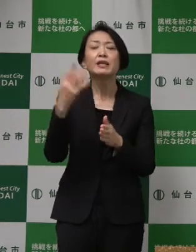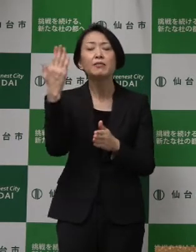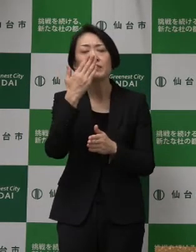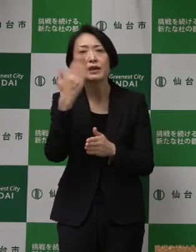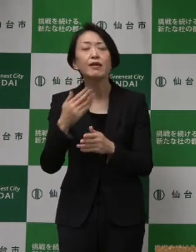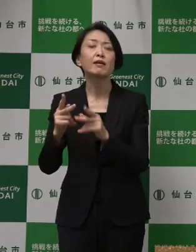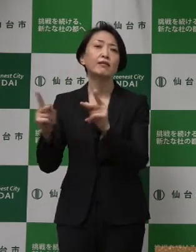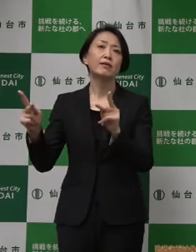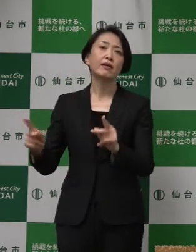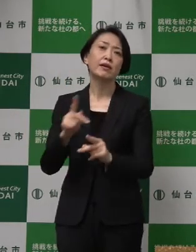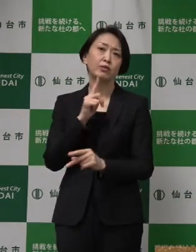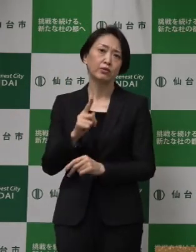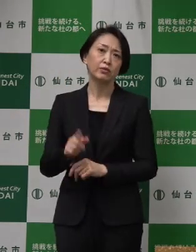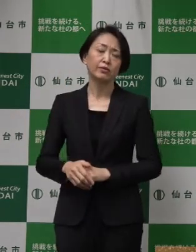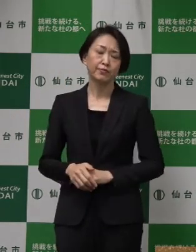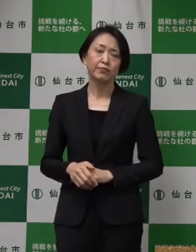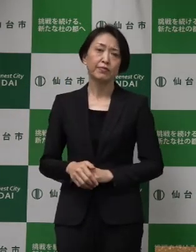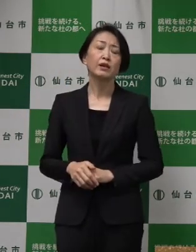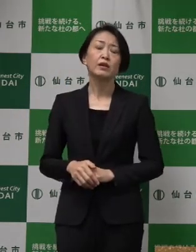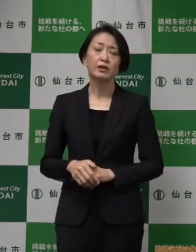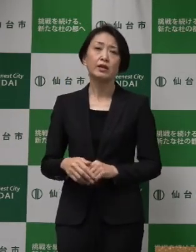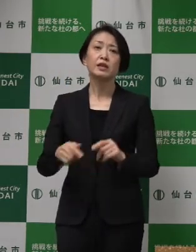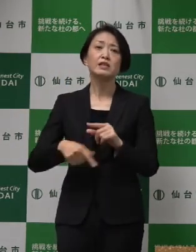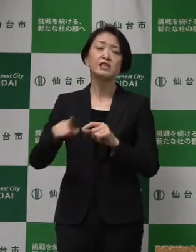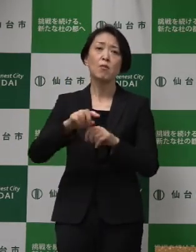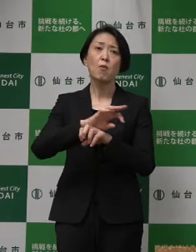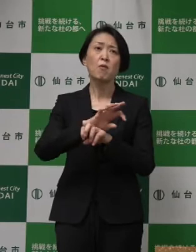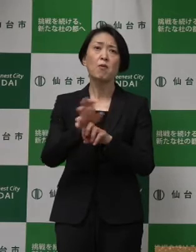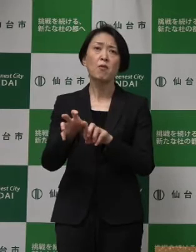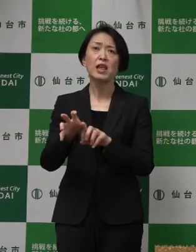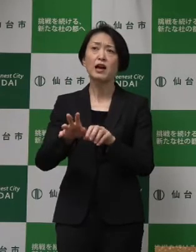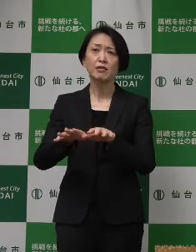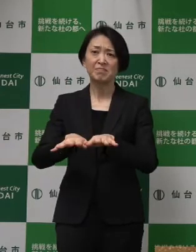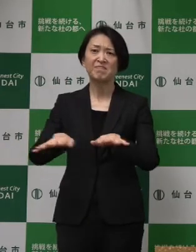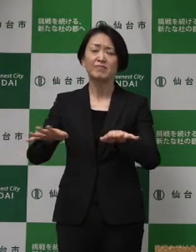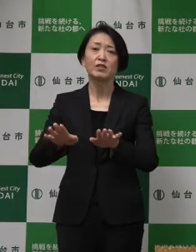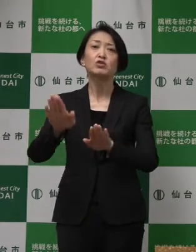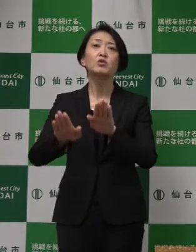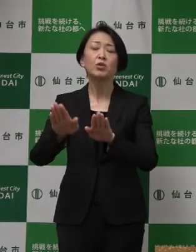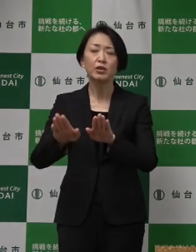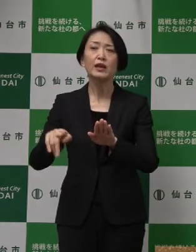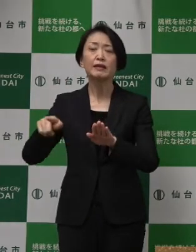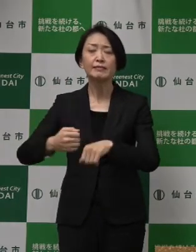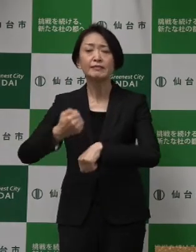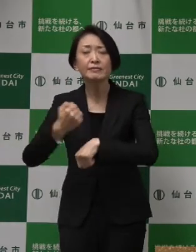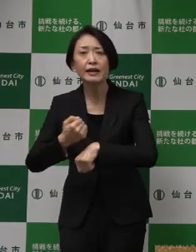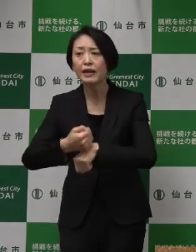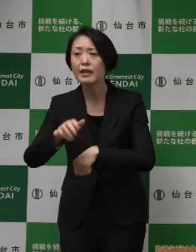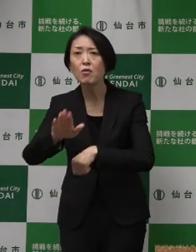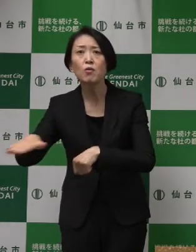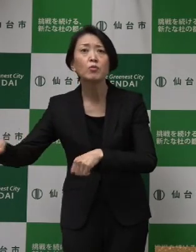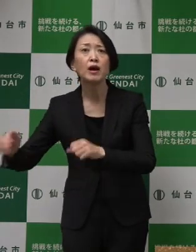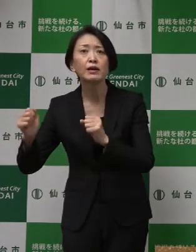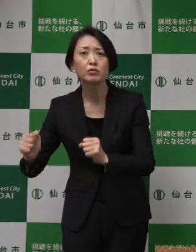。しかしこのコロナという状況にもなってですね、これが浮き上がってきました。まずは本市の実態はど